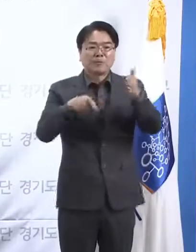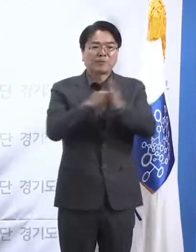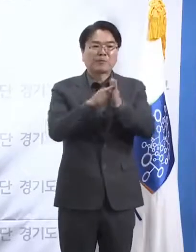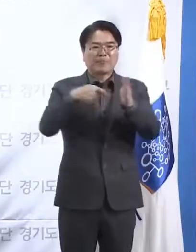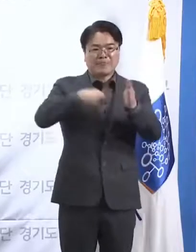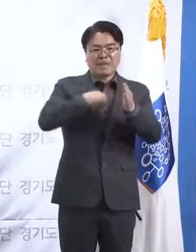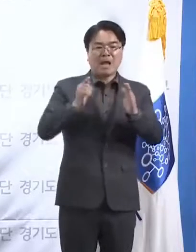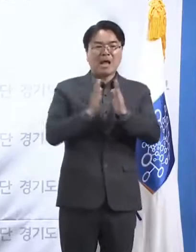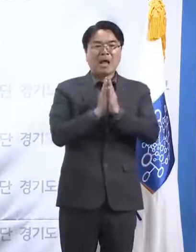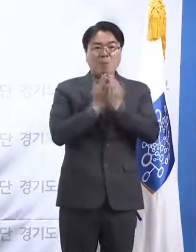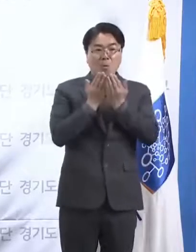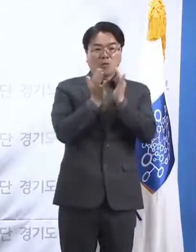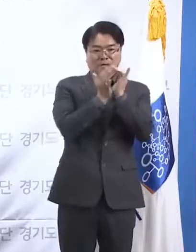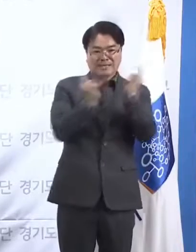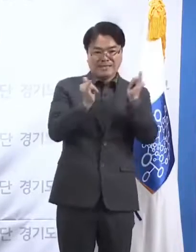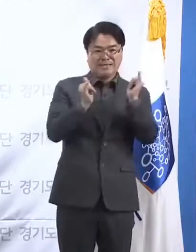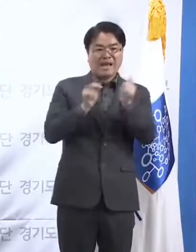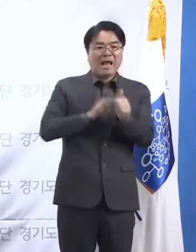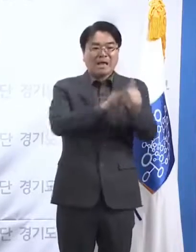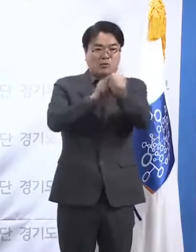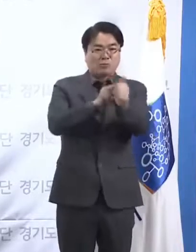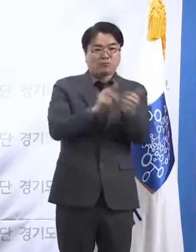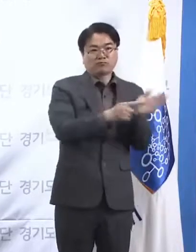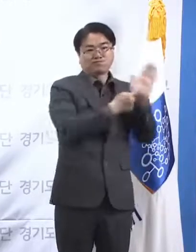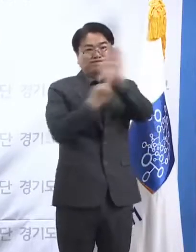자신의 특성을 드러내지 않고